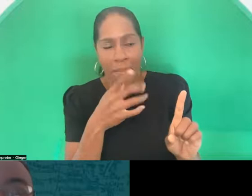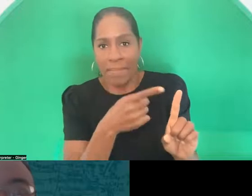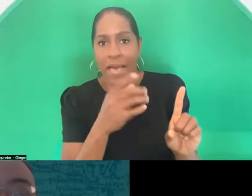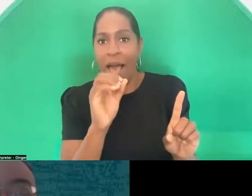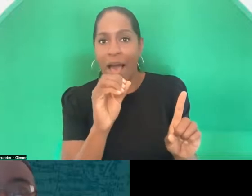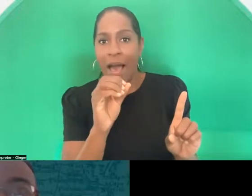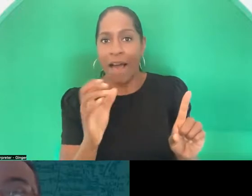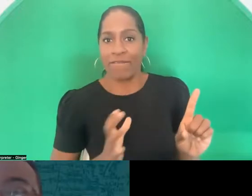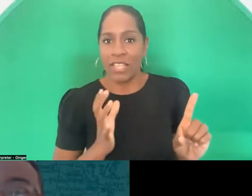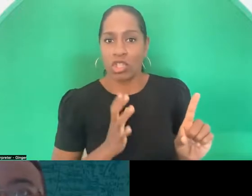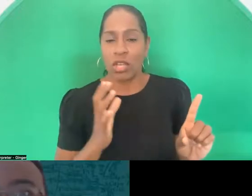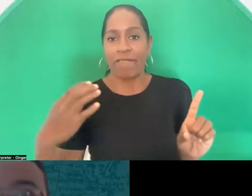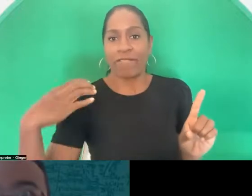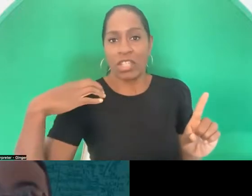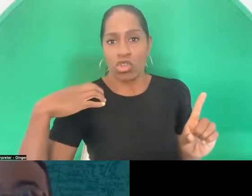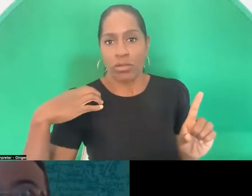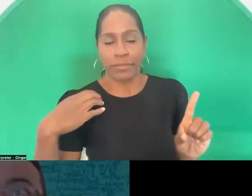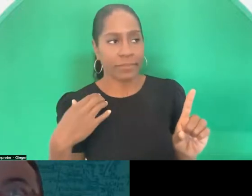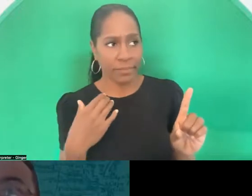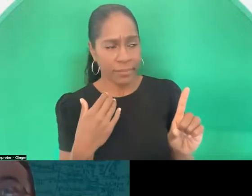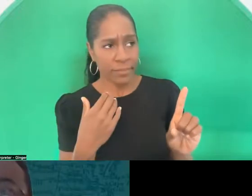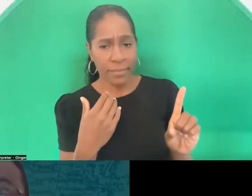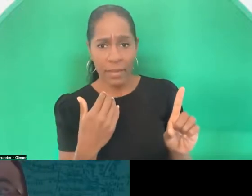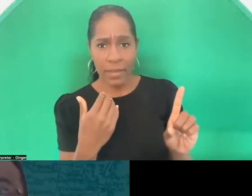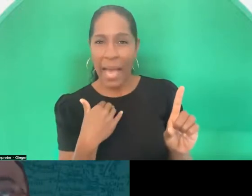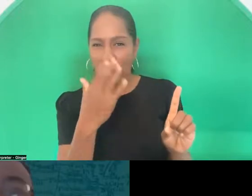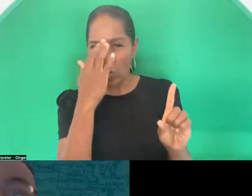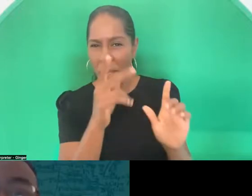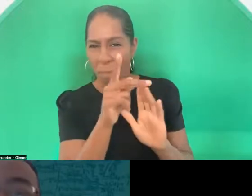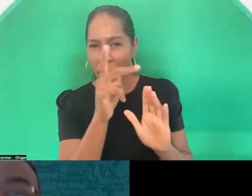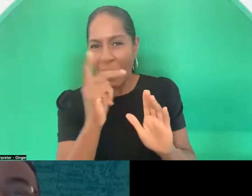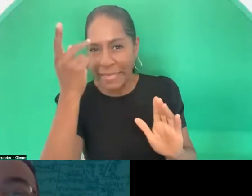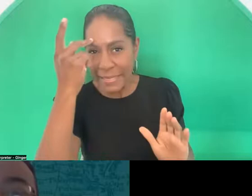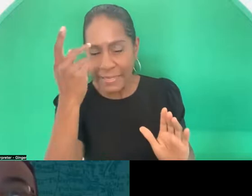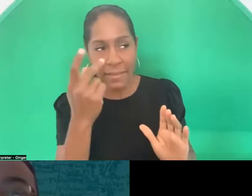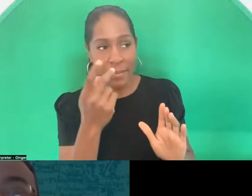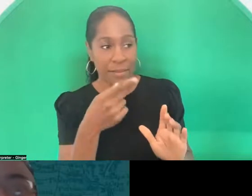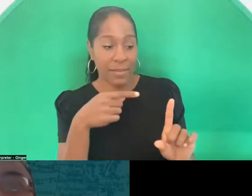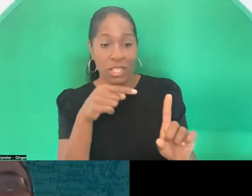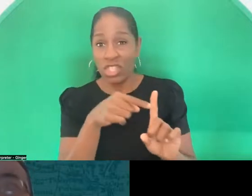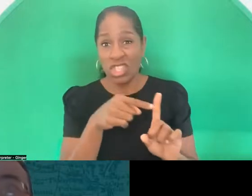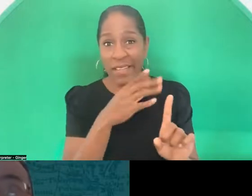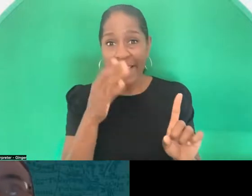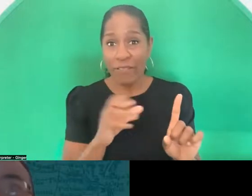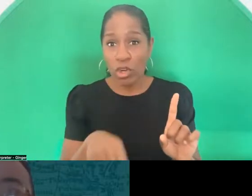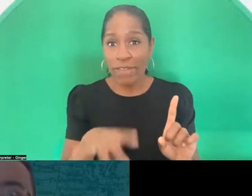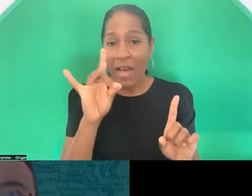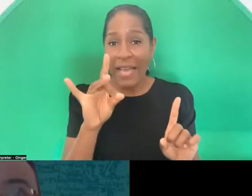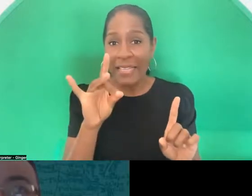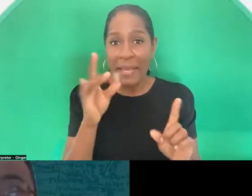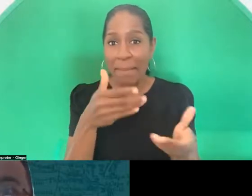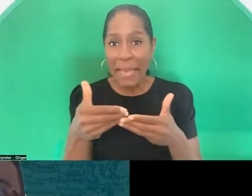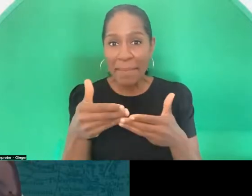político de la política ella nunca podía encontrar una niñera Así que siempre me llevaba a